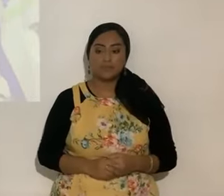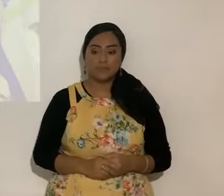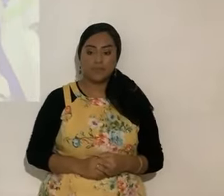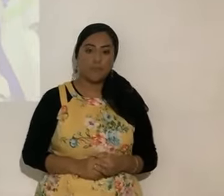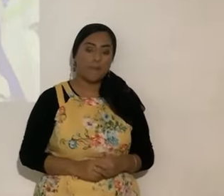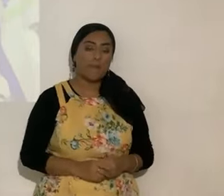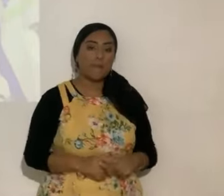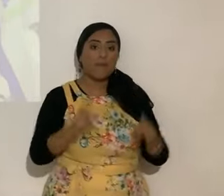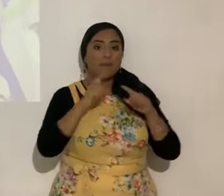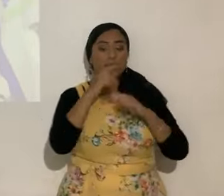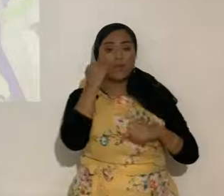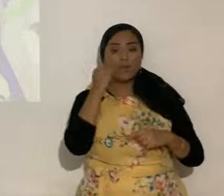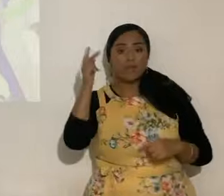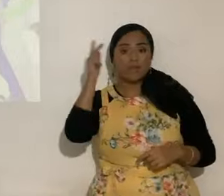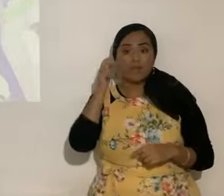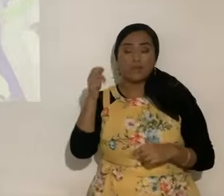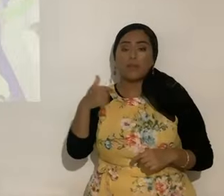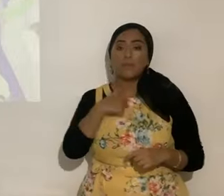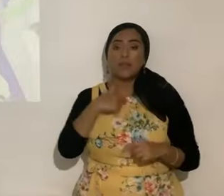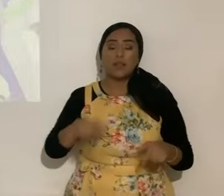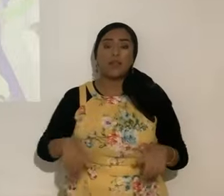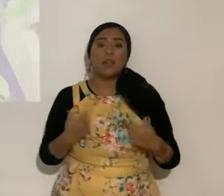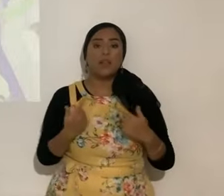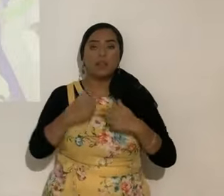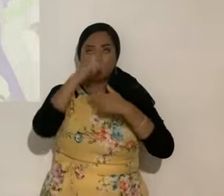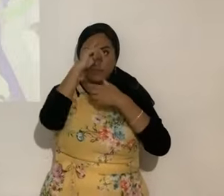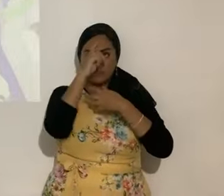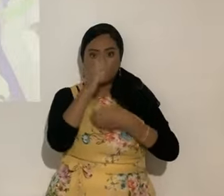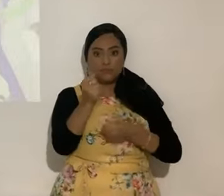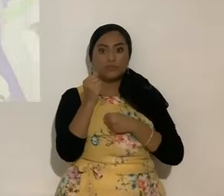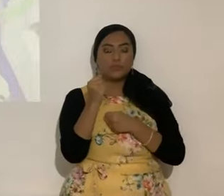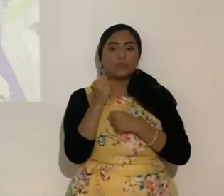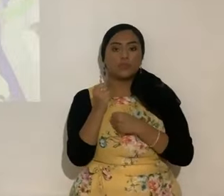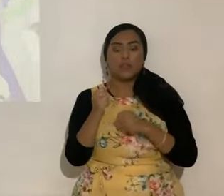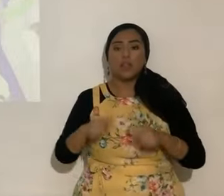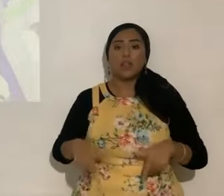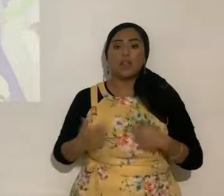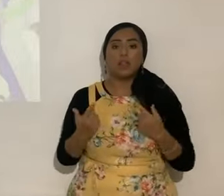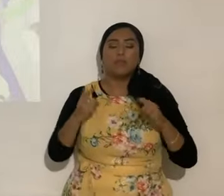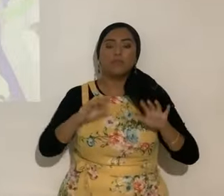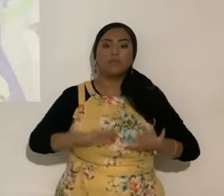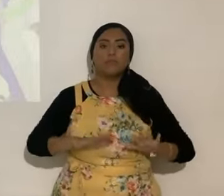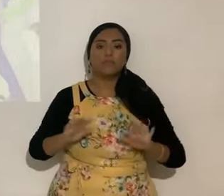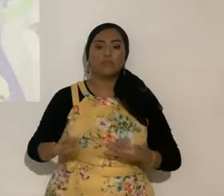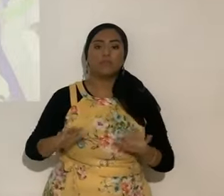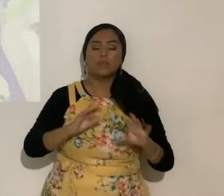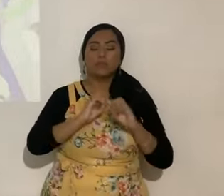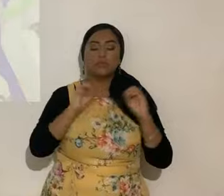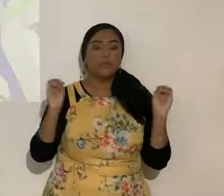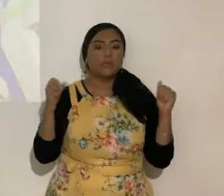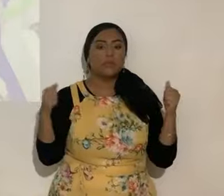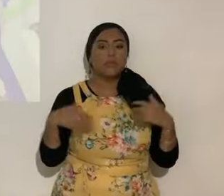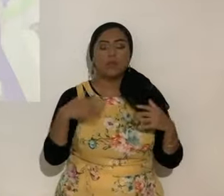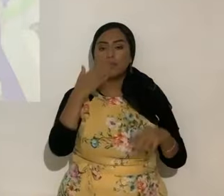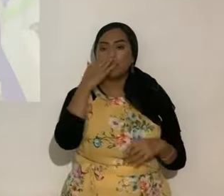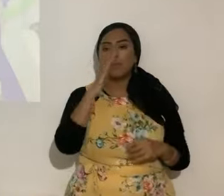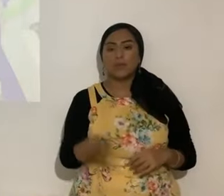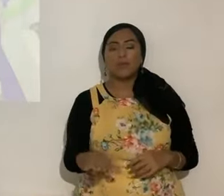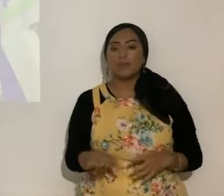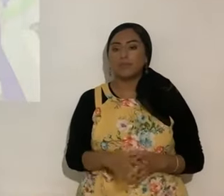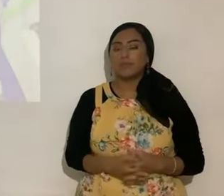Omen. Más el que me oyere habitará confiadamente y vivirá tranquilo sin temor del mal.